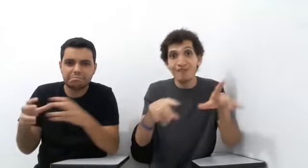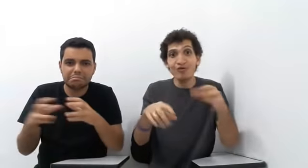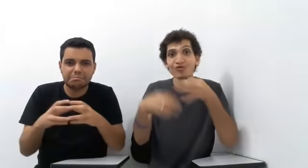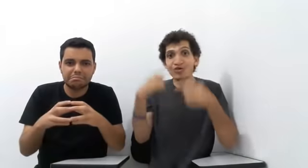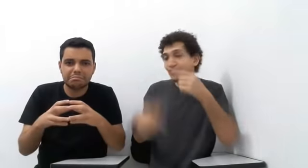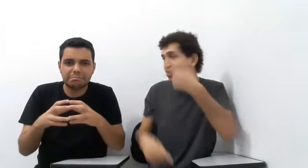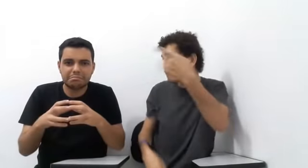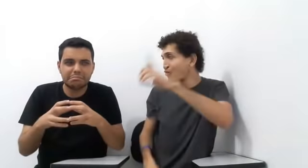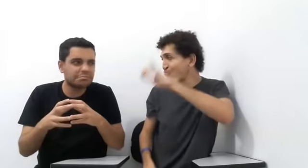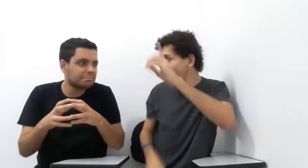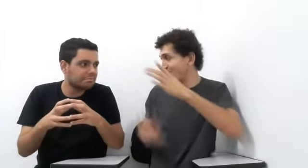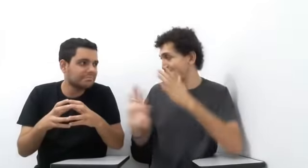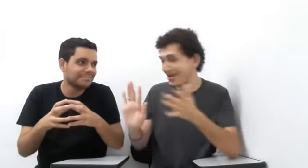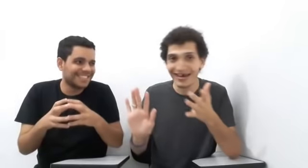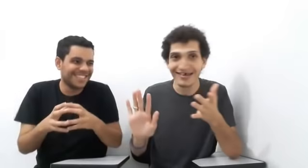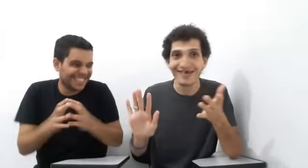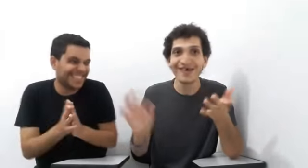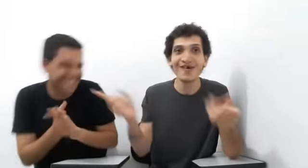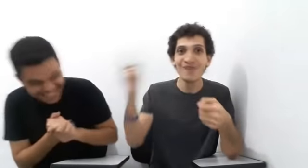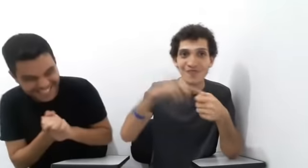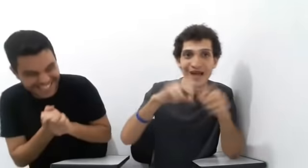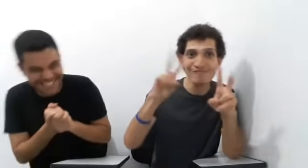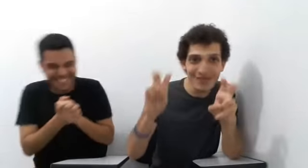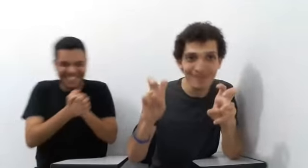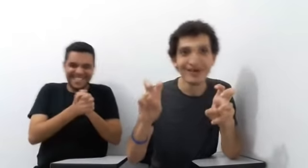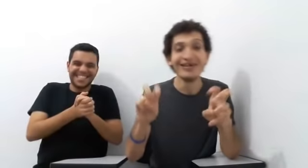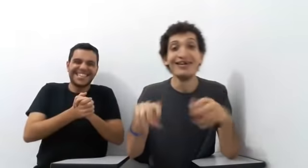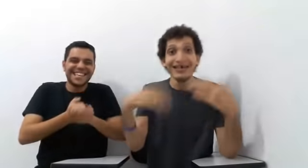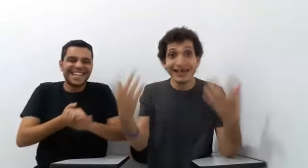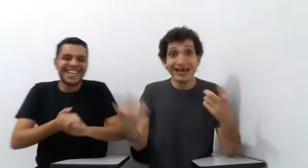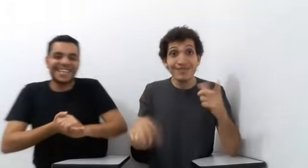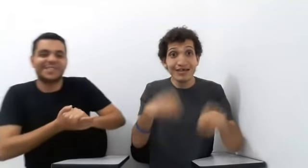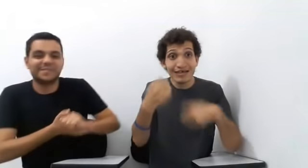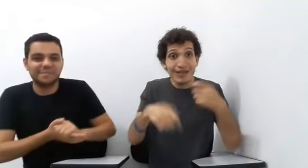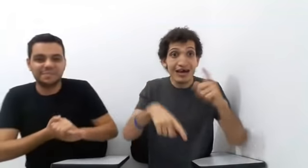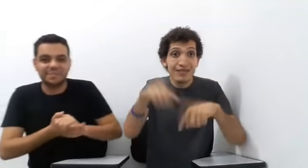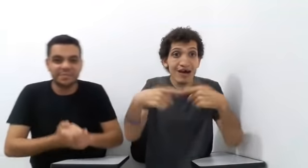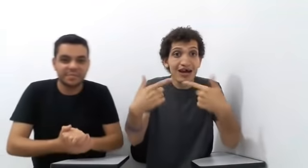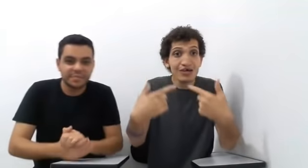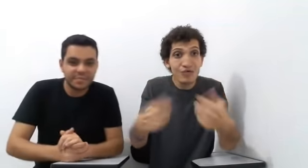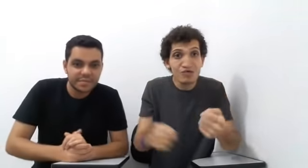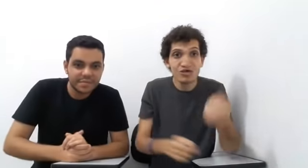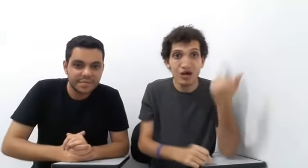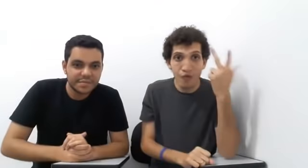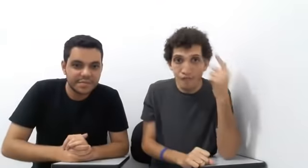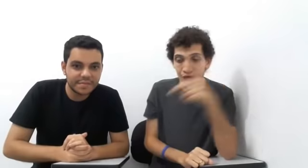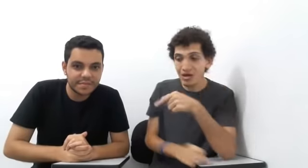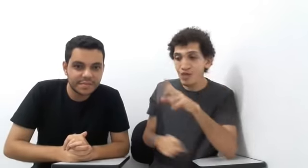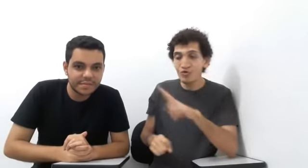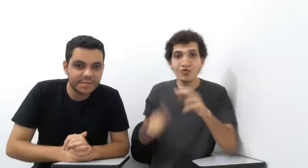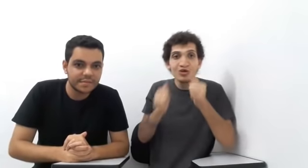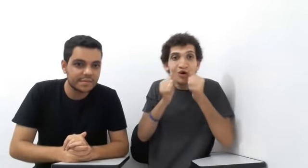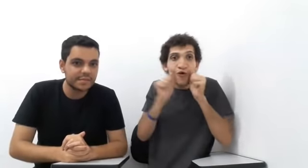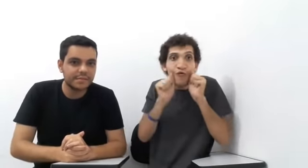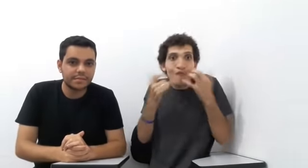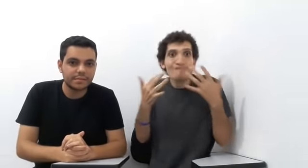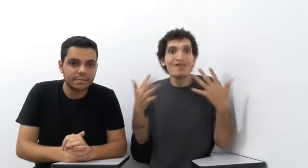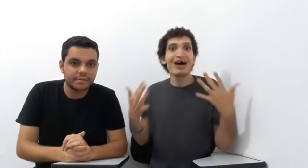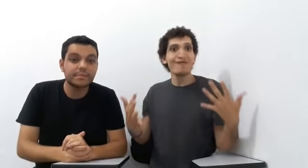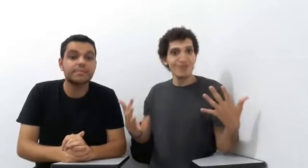uma discussão para outro dia. Eu não vou dar o tempo. E aí tem sinais de variação linguística, normal. Eles foi